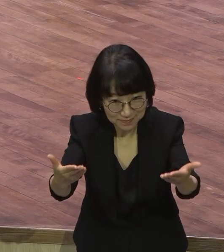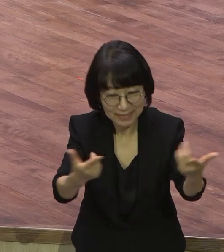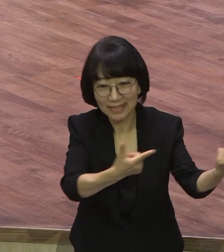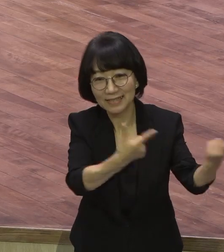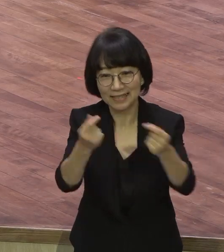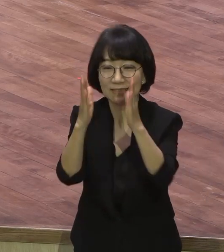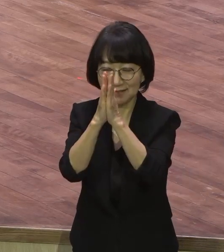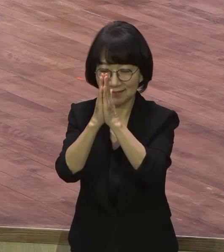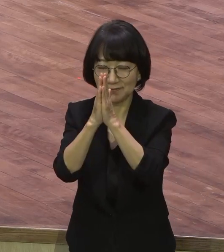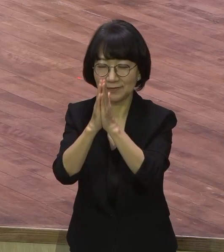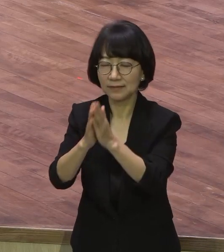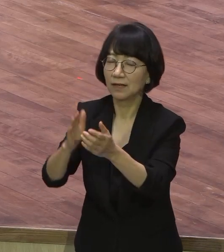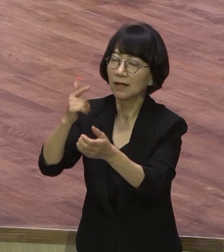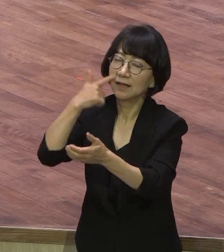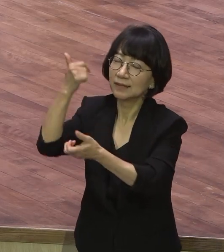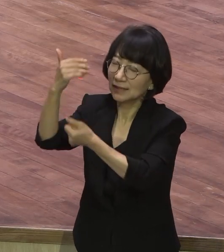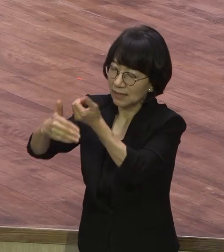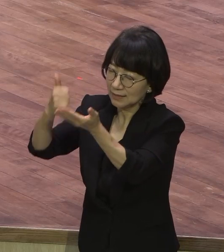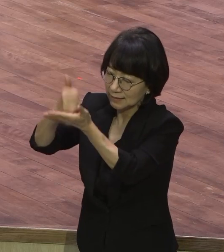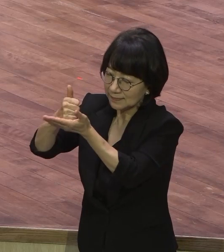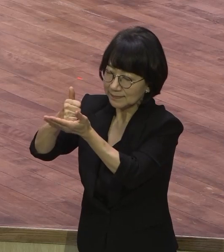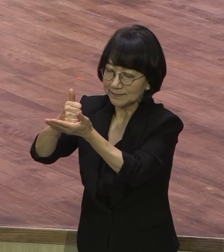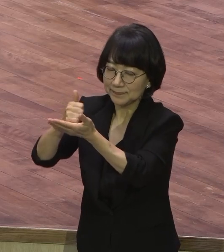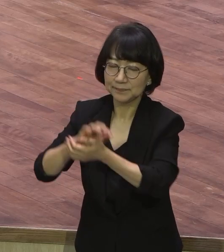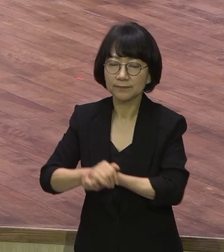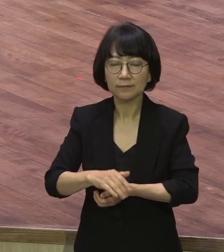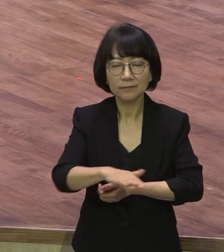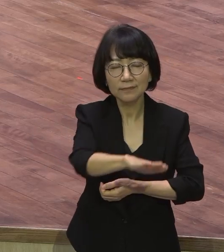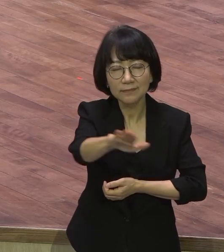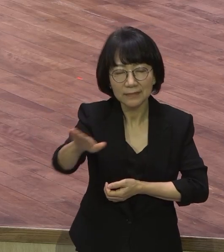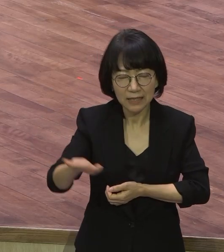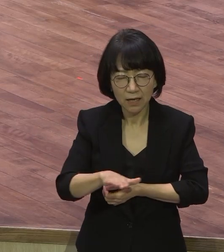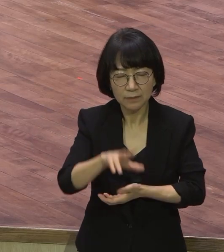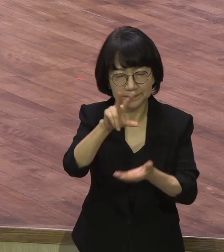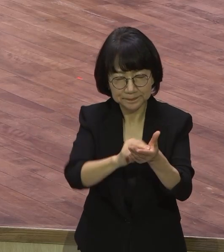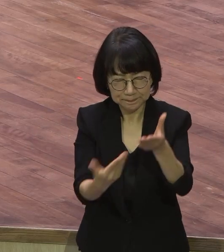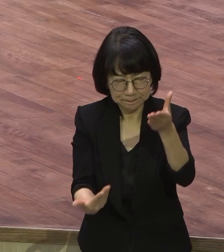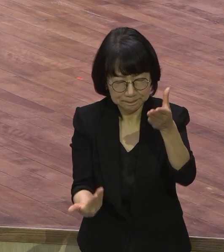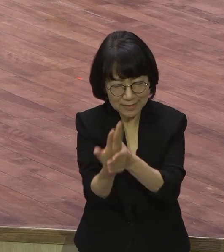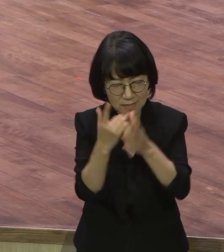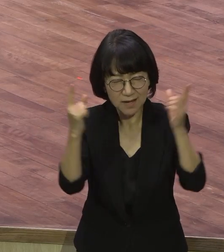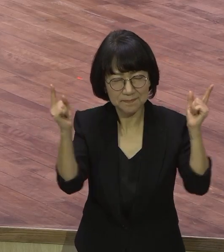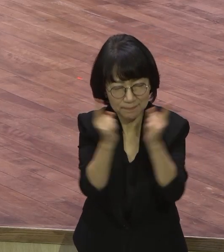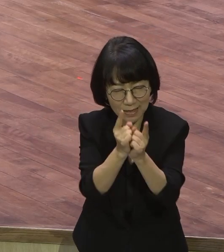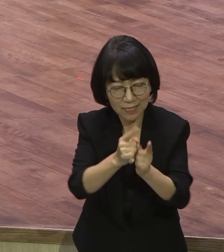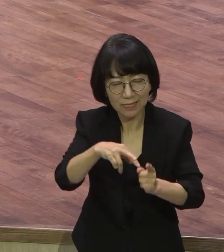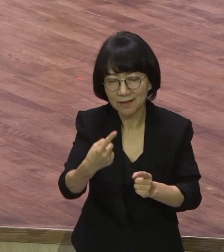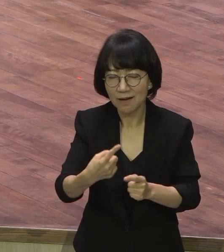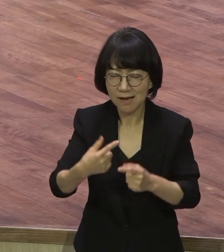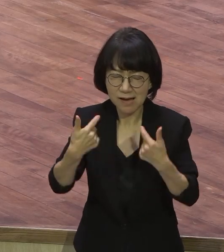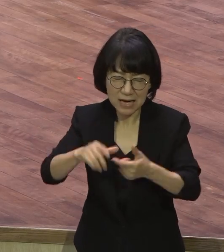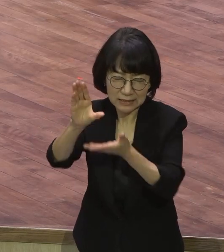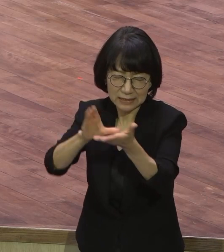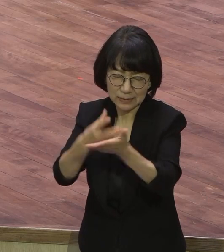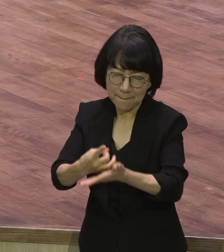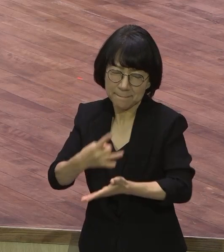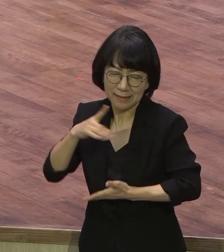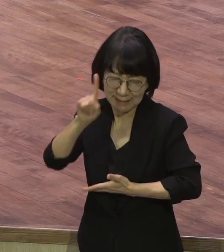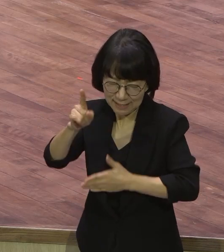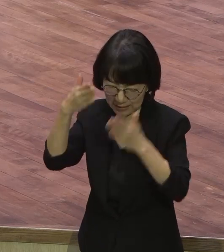기도합시다. 아버지 하나님 우리 영계 모든 성도들 어떤 문제 사건이 닥쳐도 오직 그리스도 되게 하야